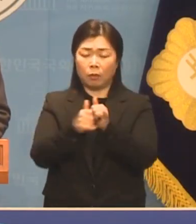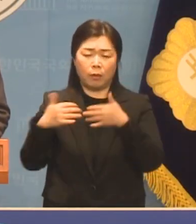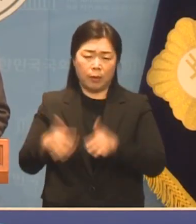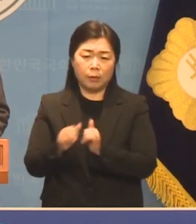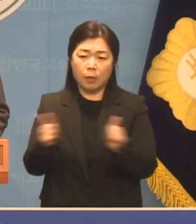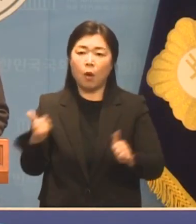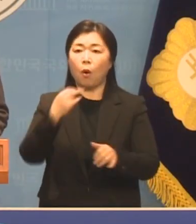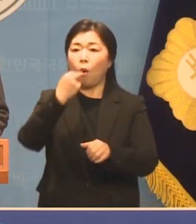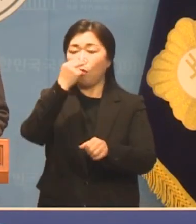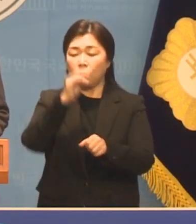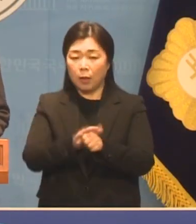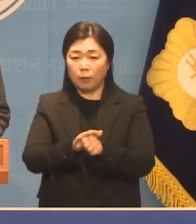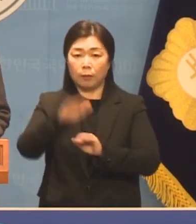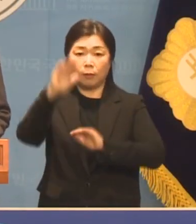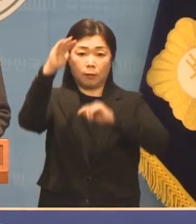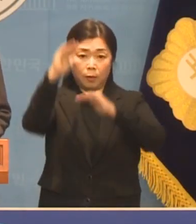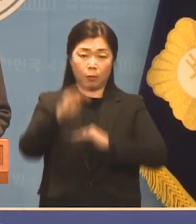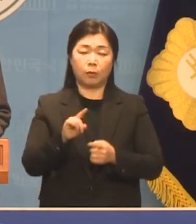우리 기자님들께